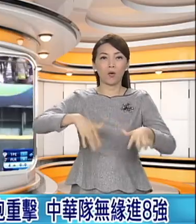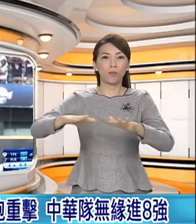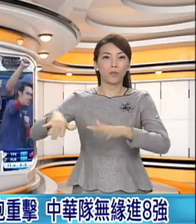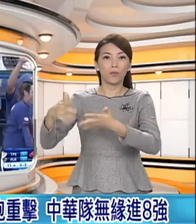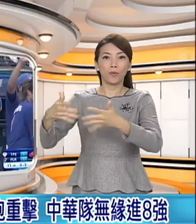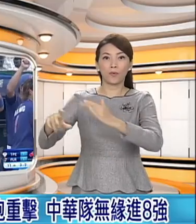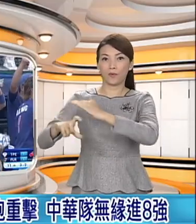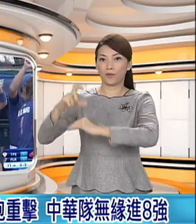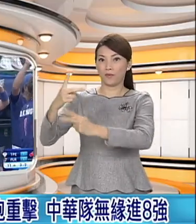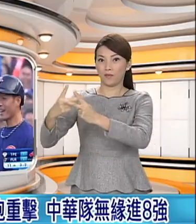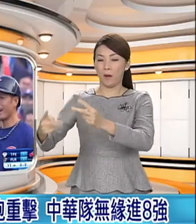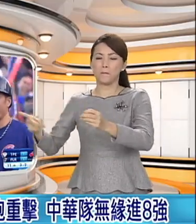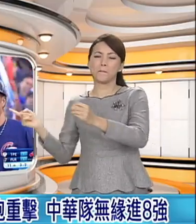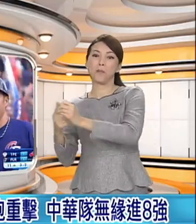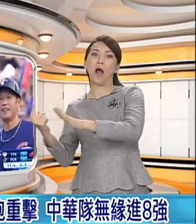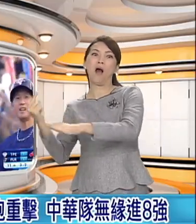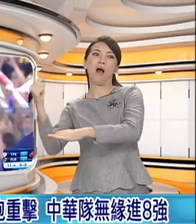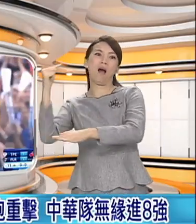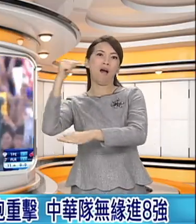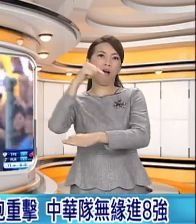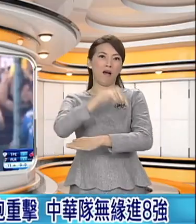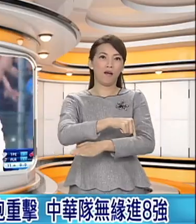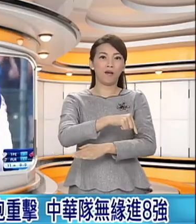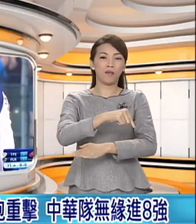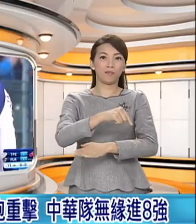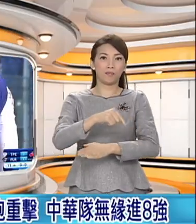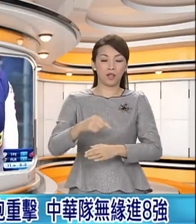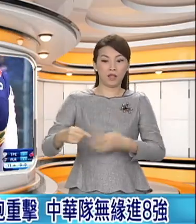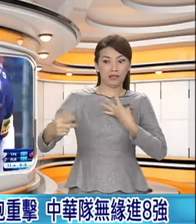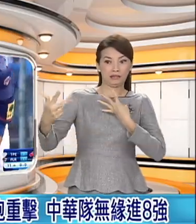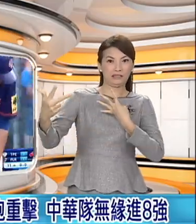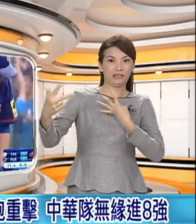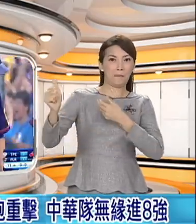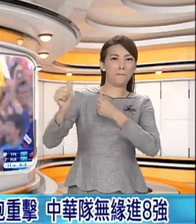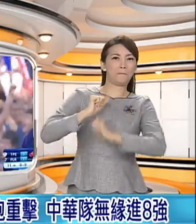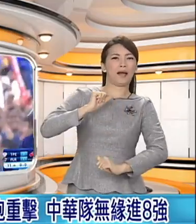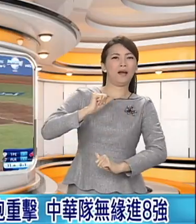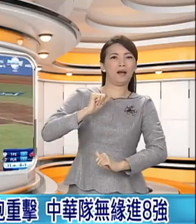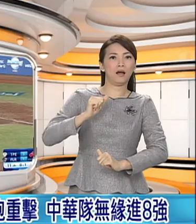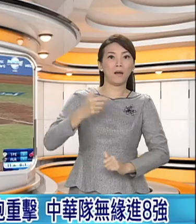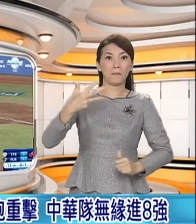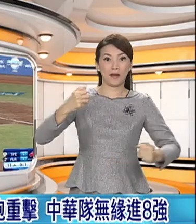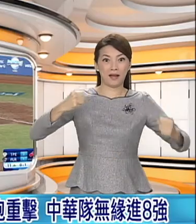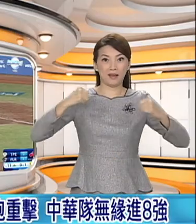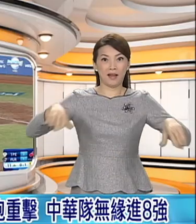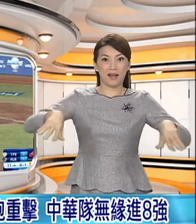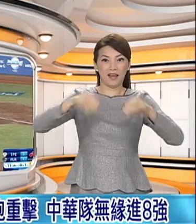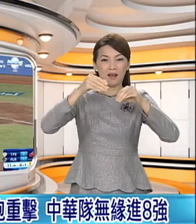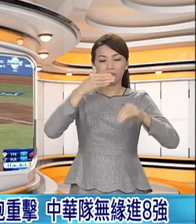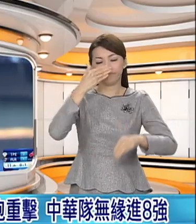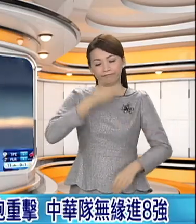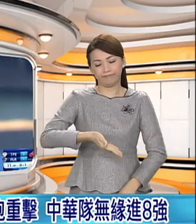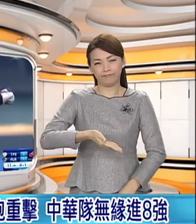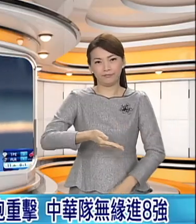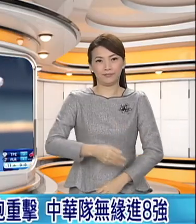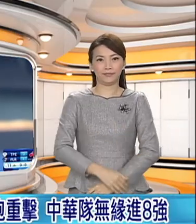下遭到了波多黎各一记全垒打逆转，最后是以4-7落败，无缘晋级八